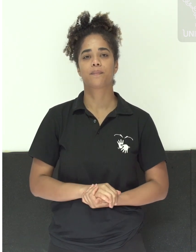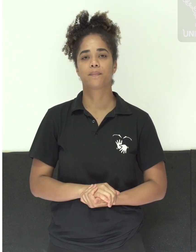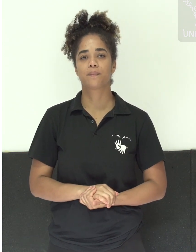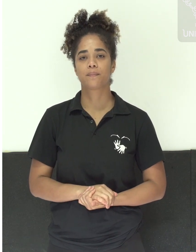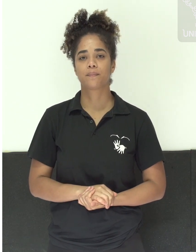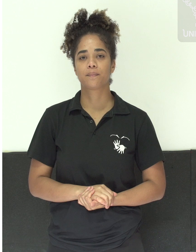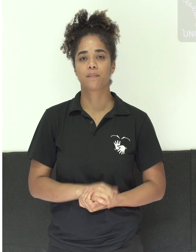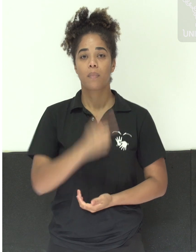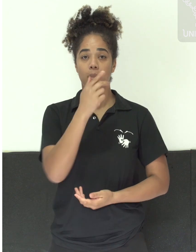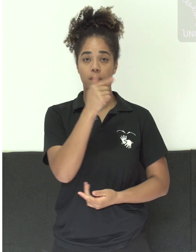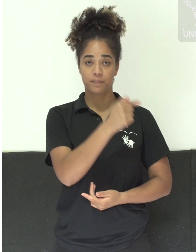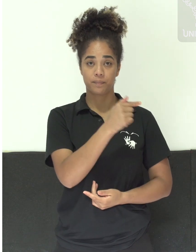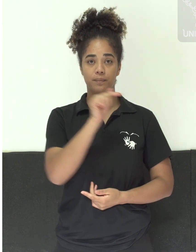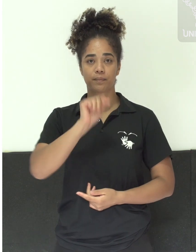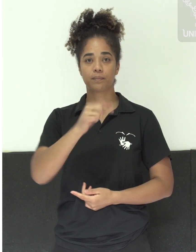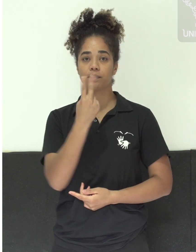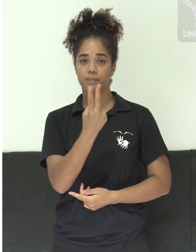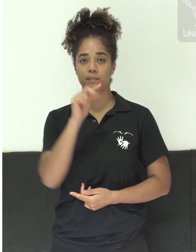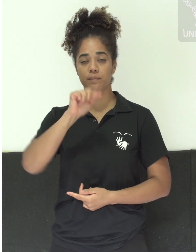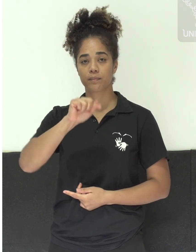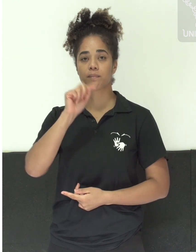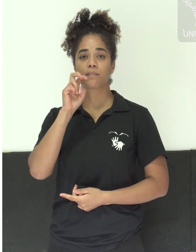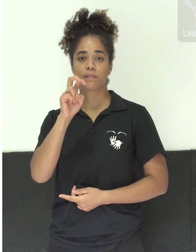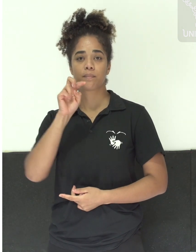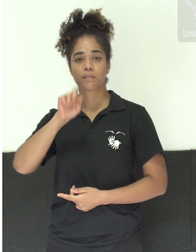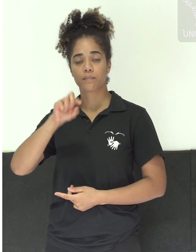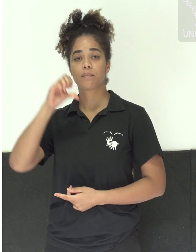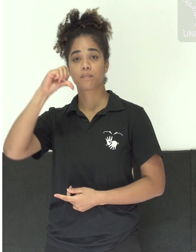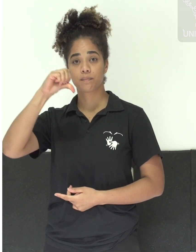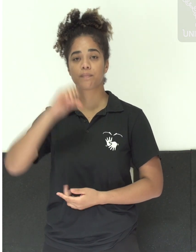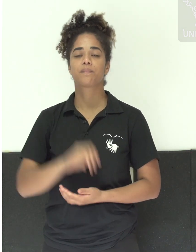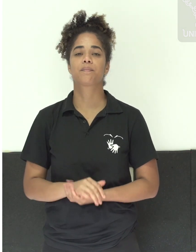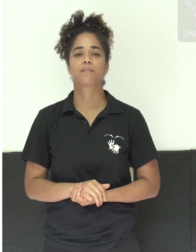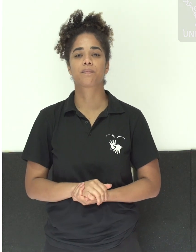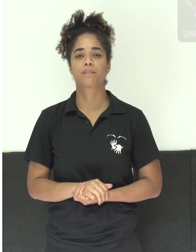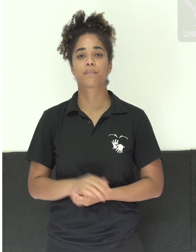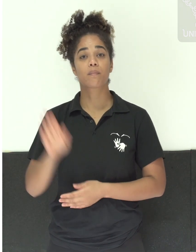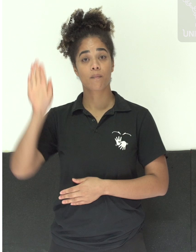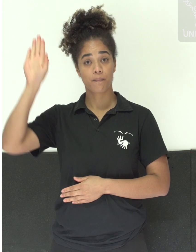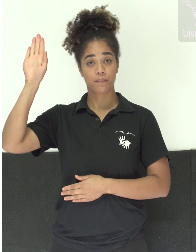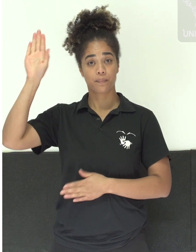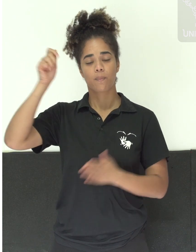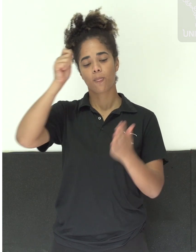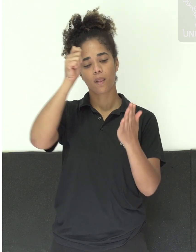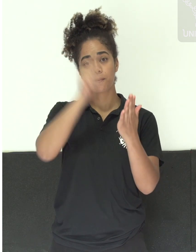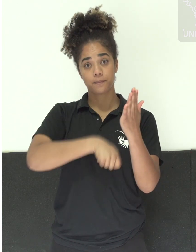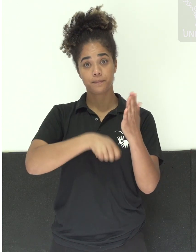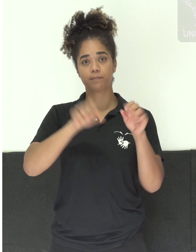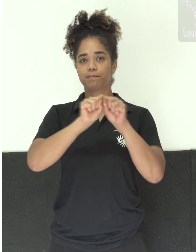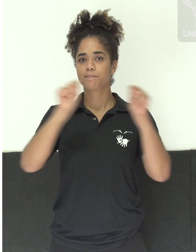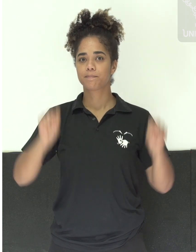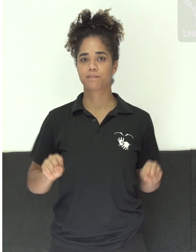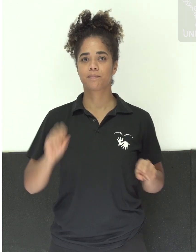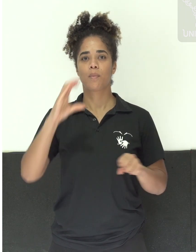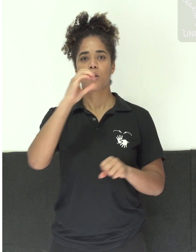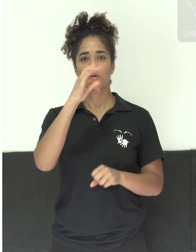7.2.5.9 Candidatos inscritos em sistema de